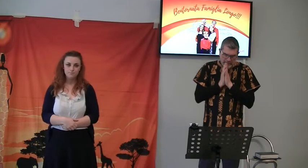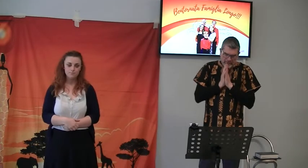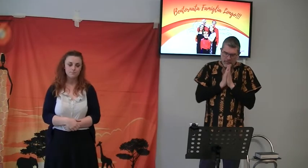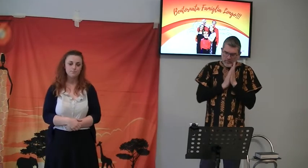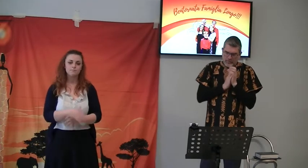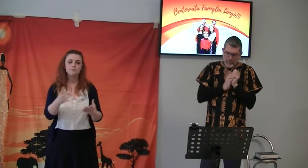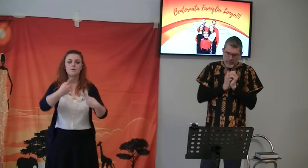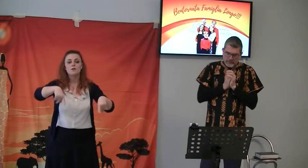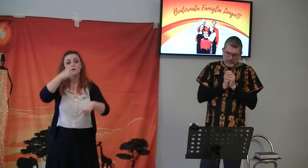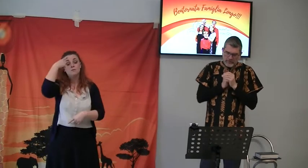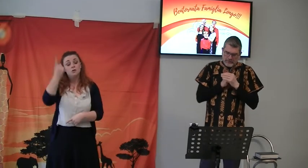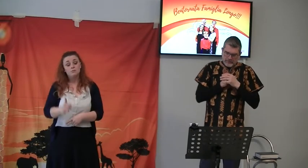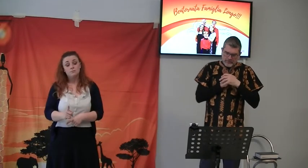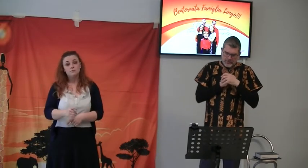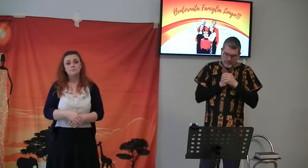Sapete,